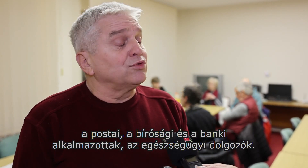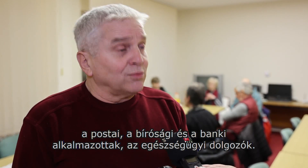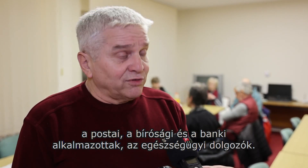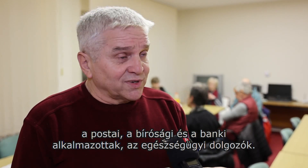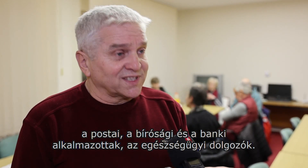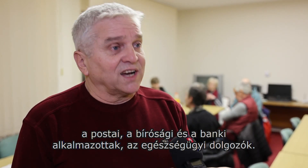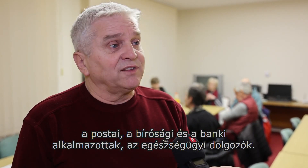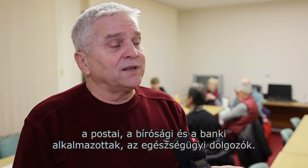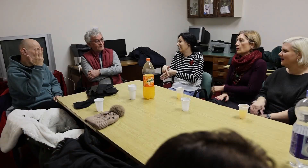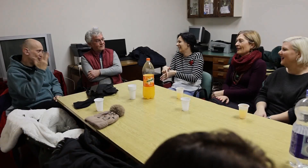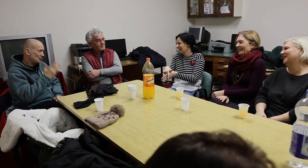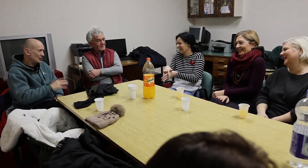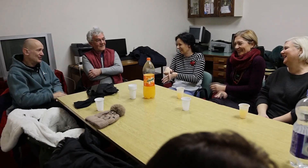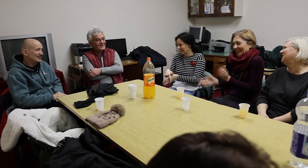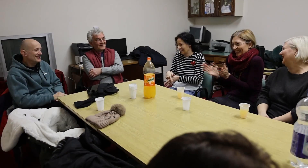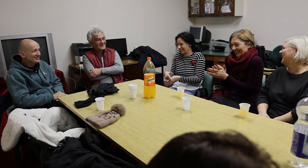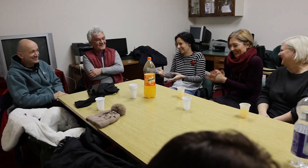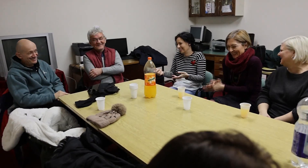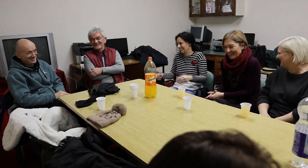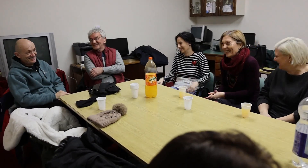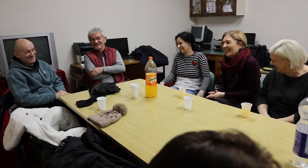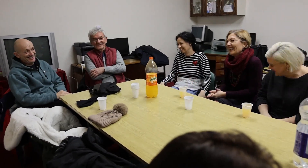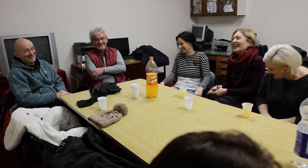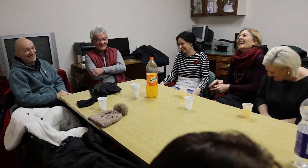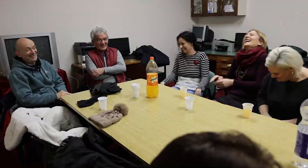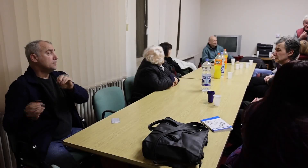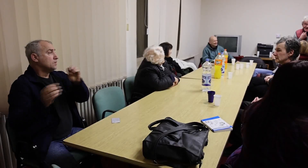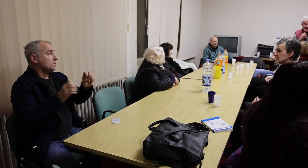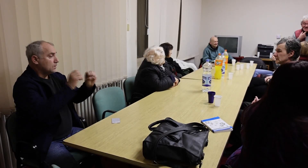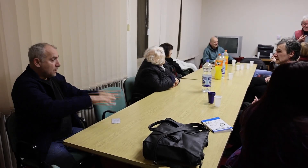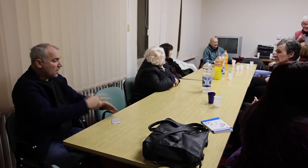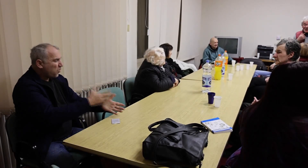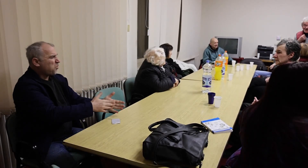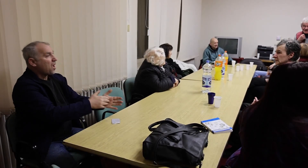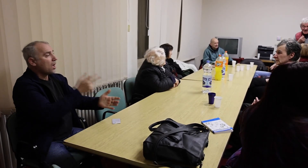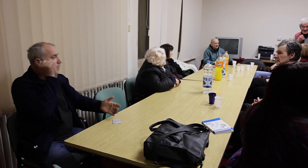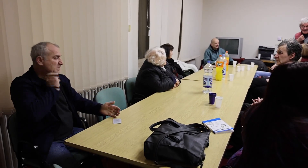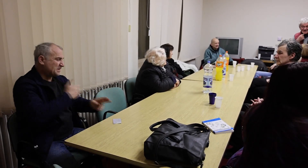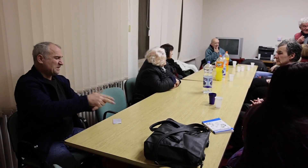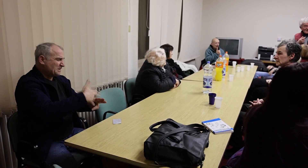domova zdravlja az elkövetz időszakban má vajdasági városokban is várható hasonló